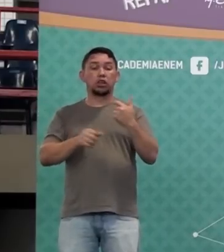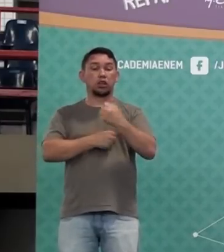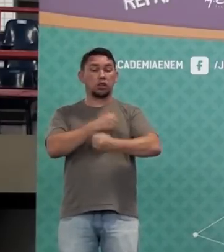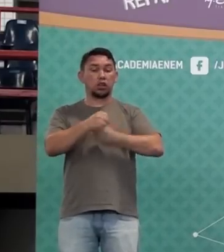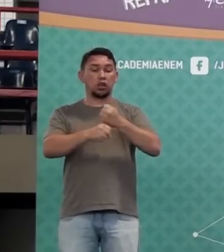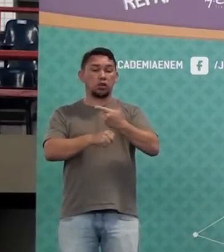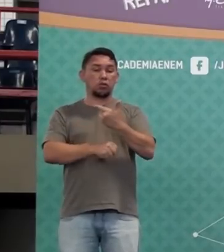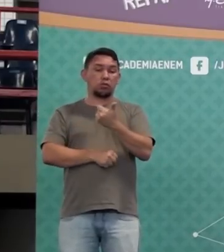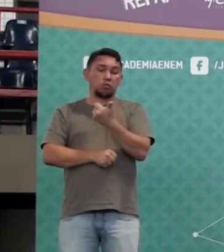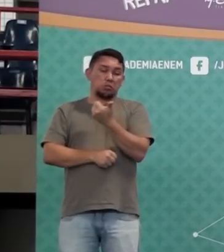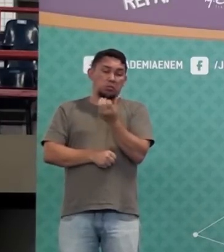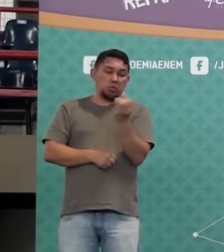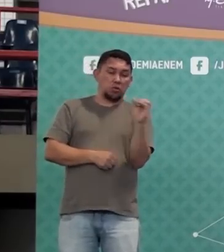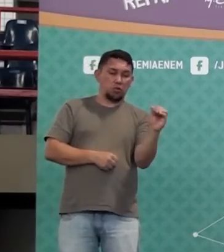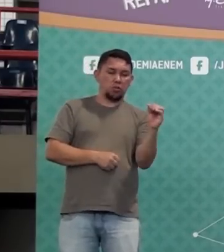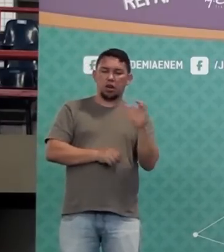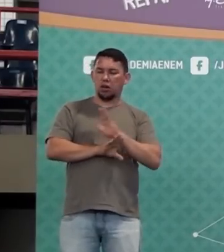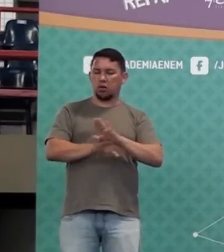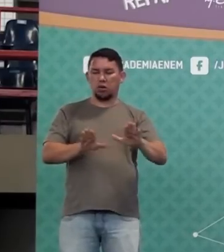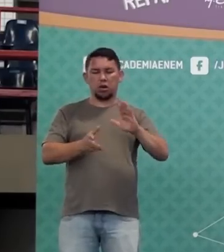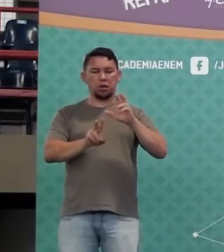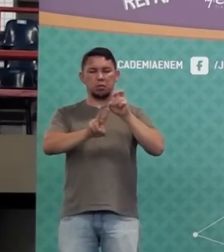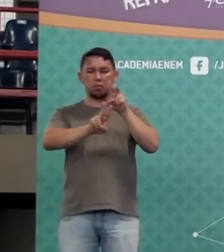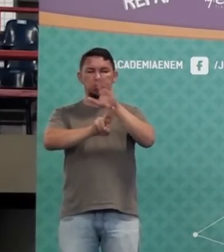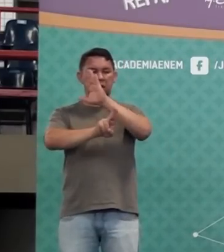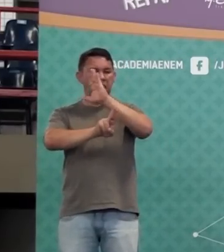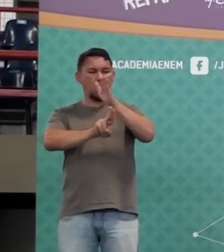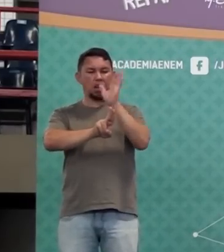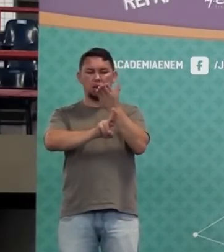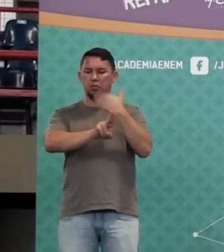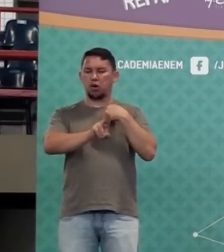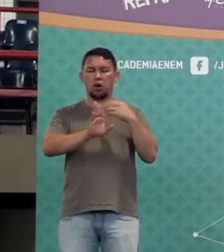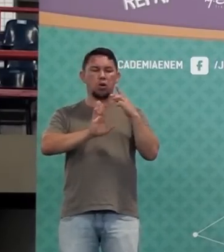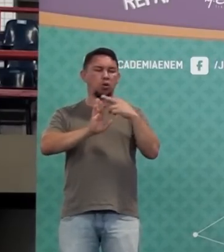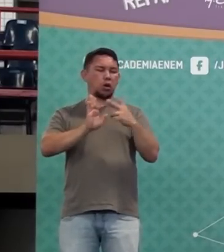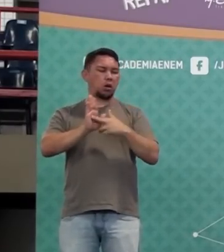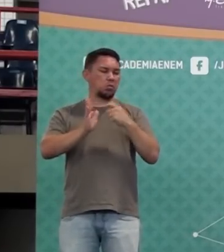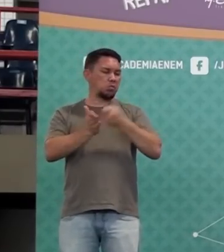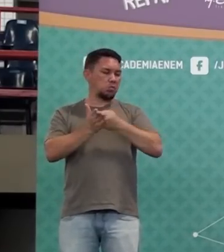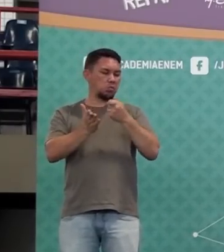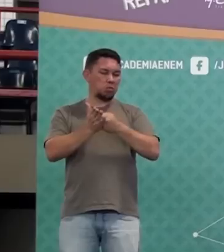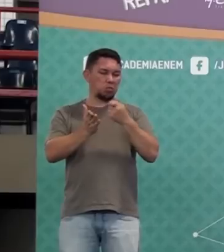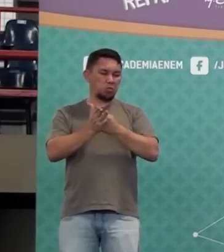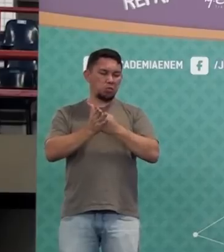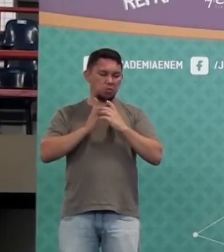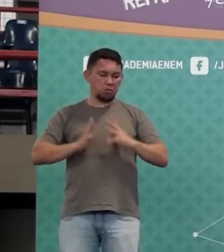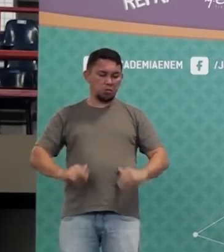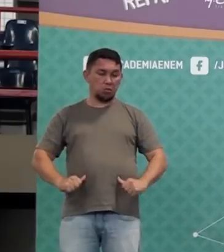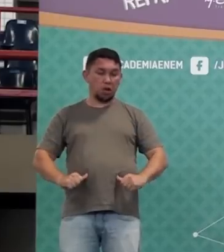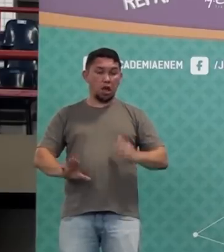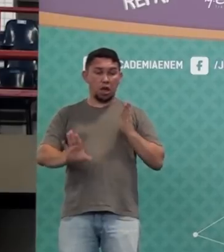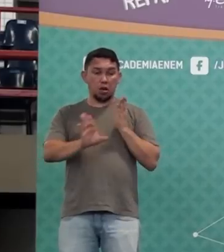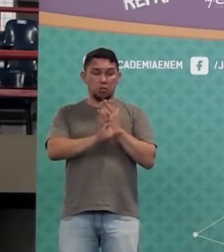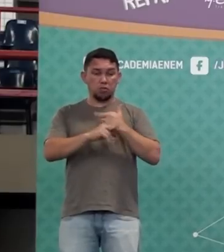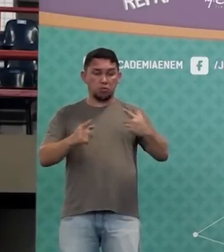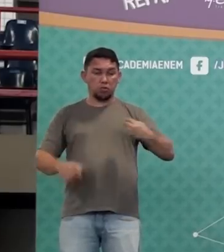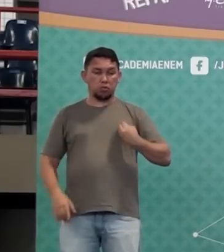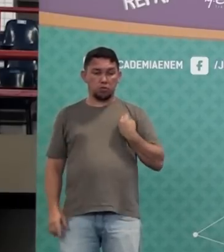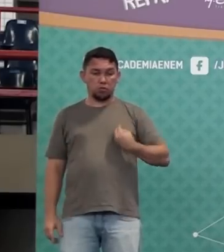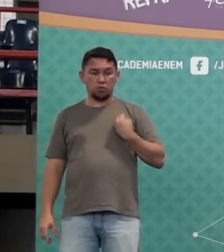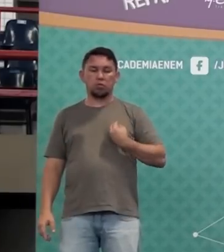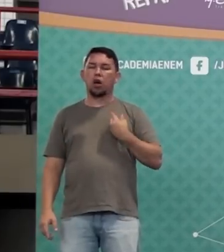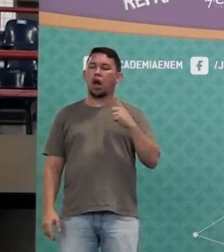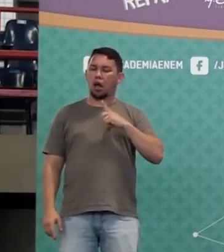está valendo a sem o trema. O trema não desapareceu por todo da nossa vida. Ele